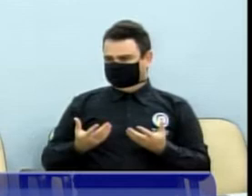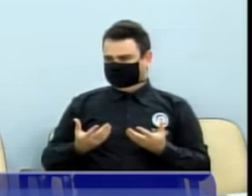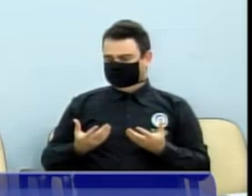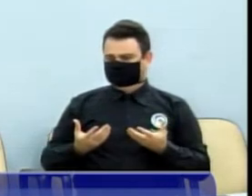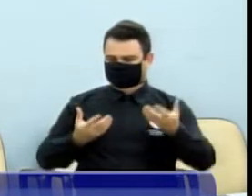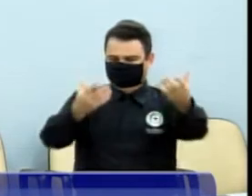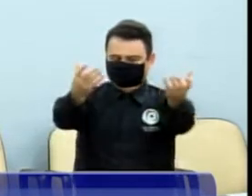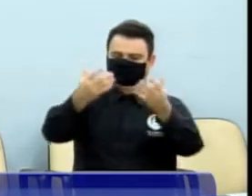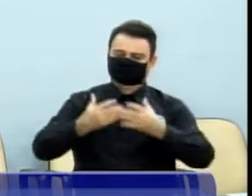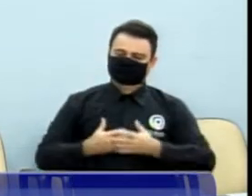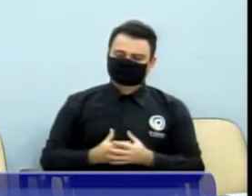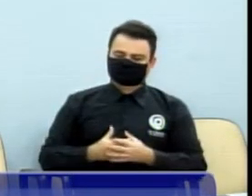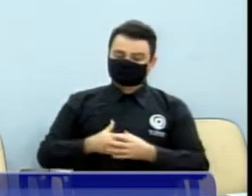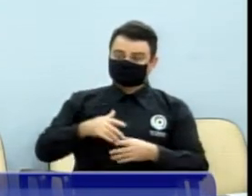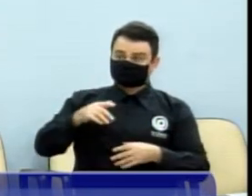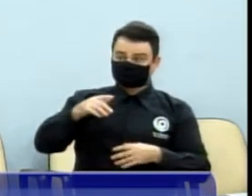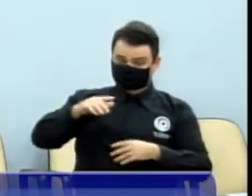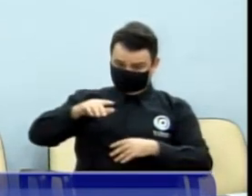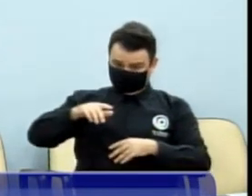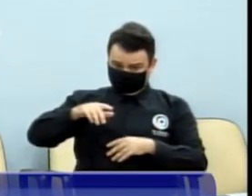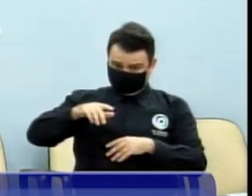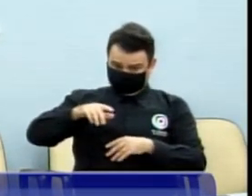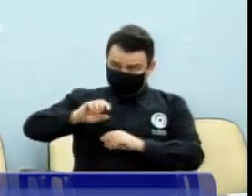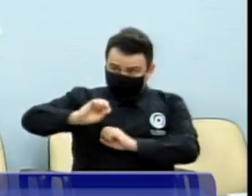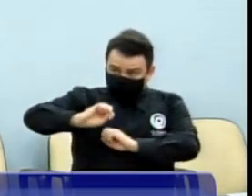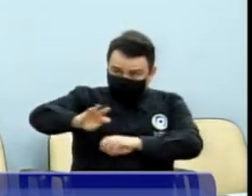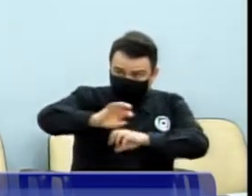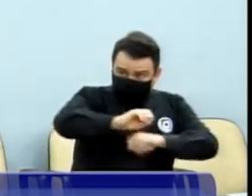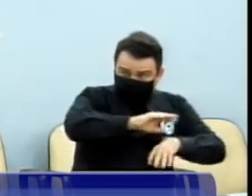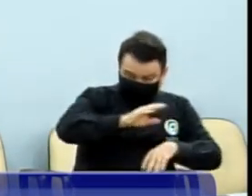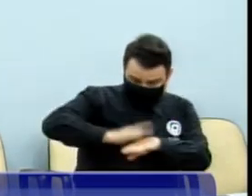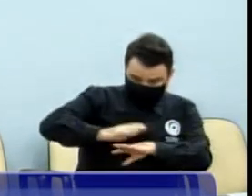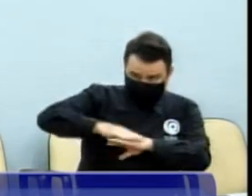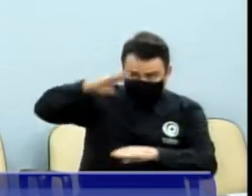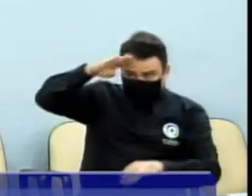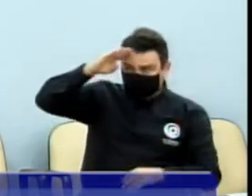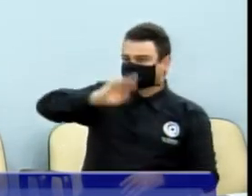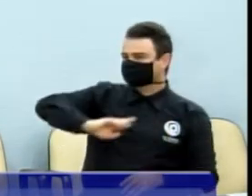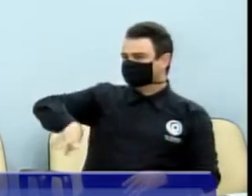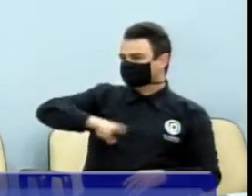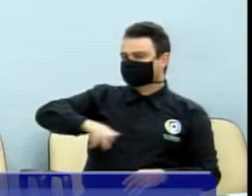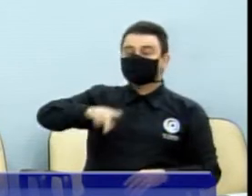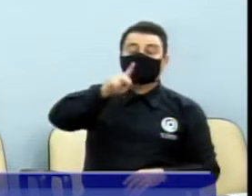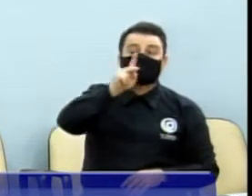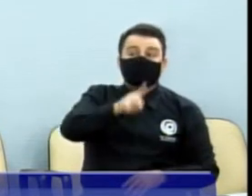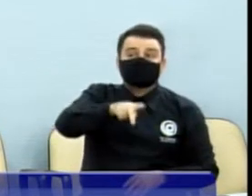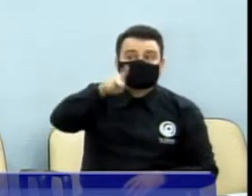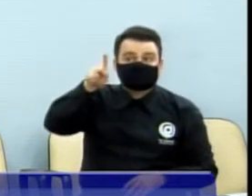o ensino não é feito por militares mas por professores da rede normal de cima